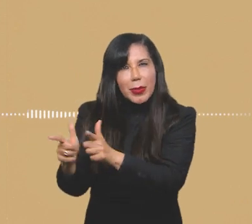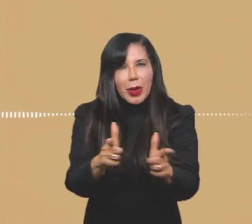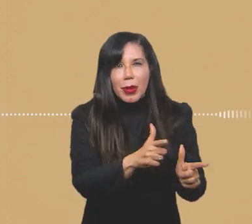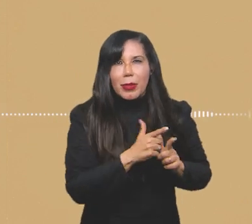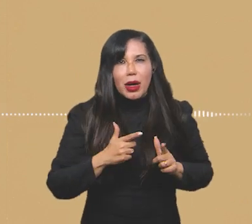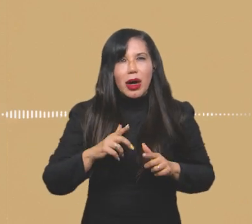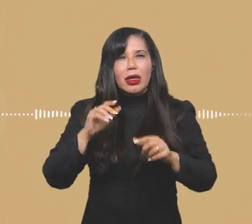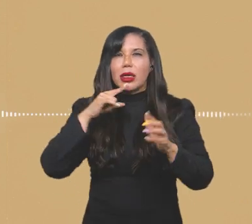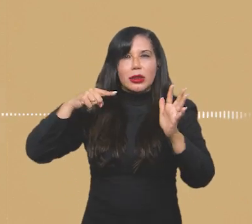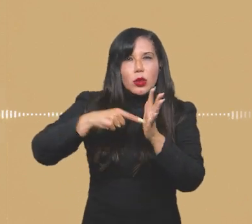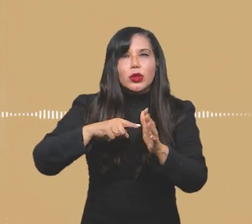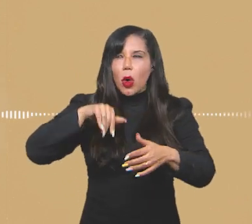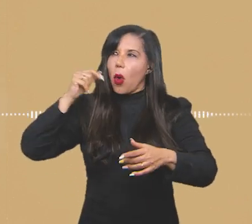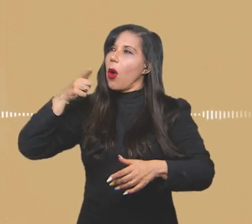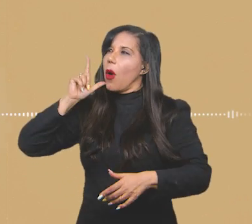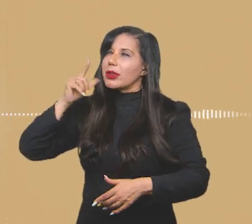denunciado ontem e hoje.